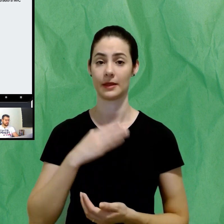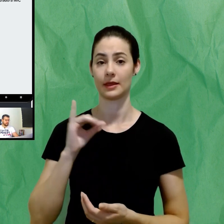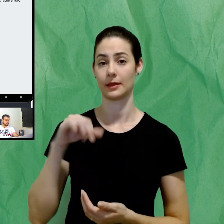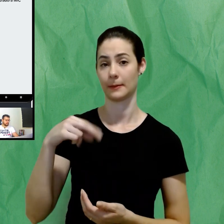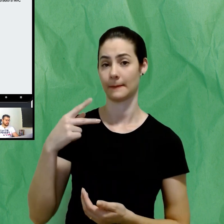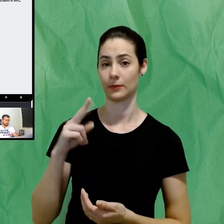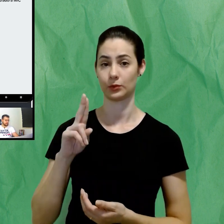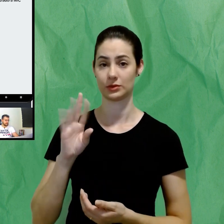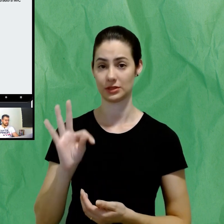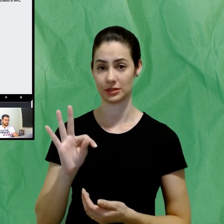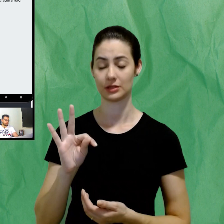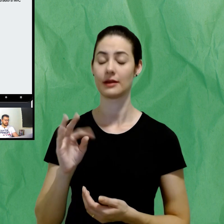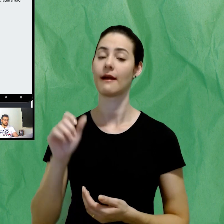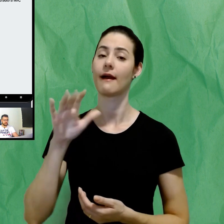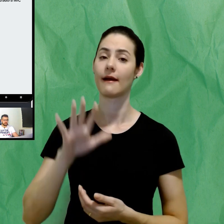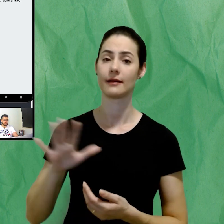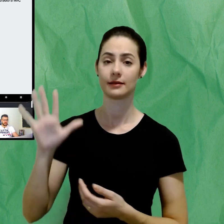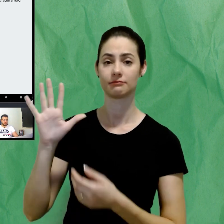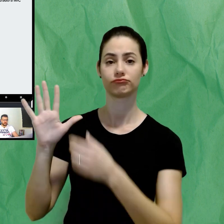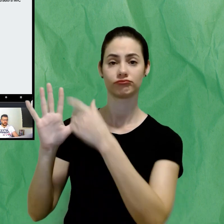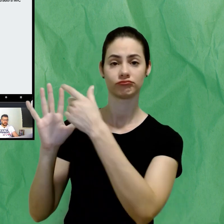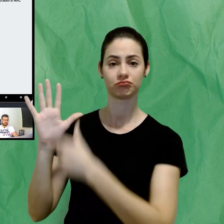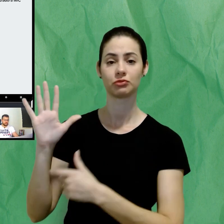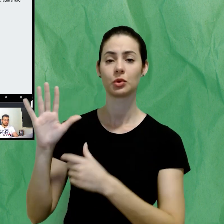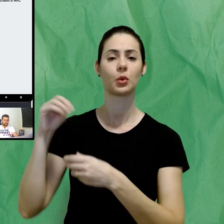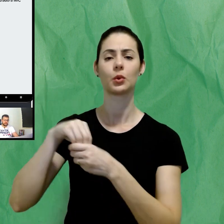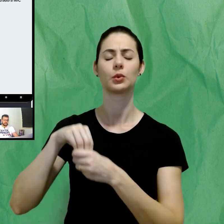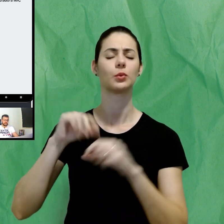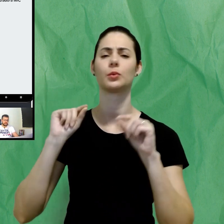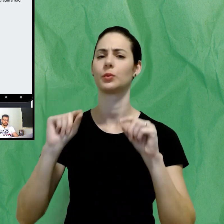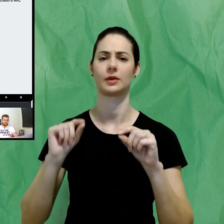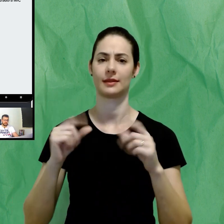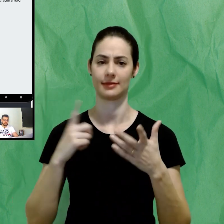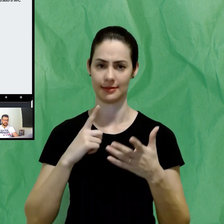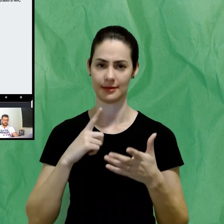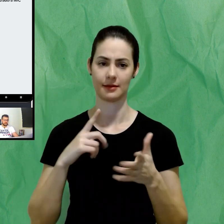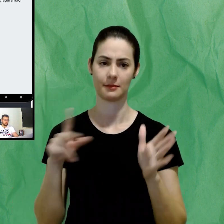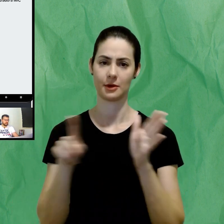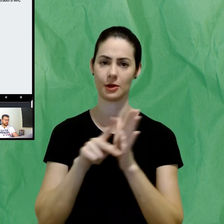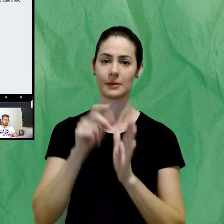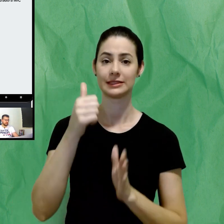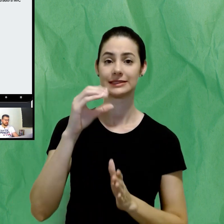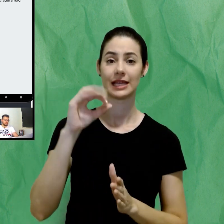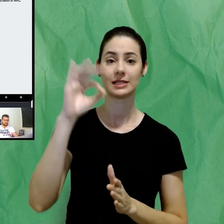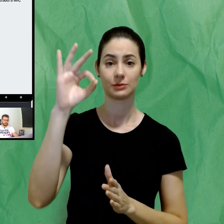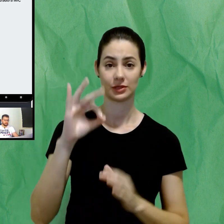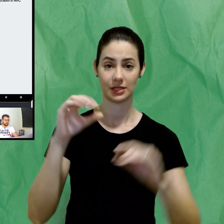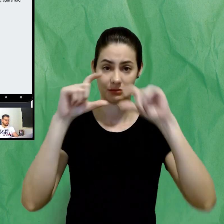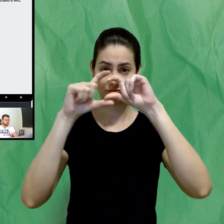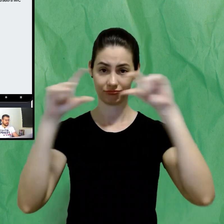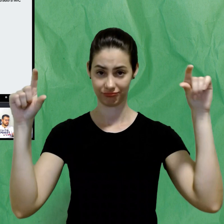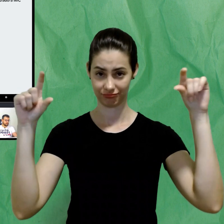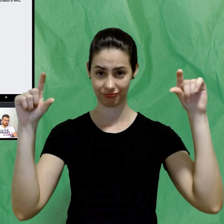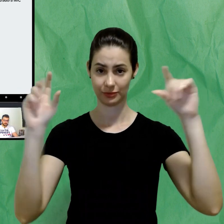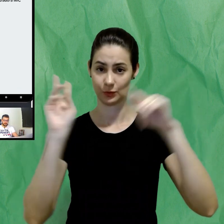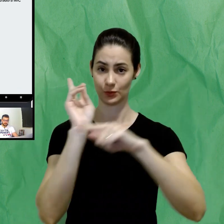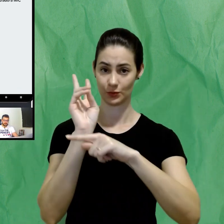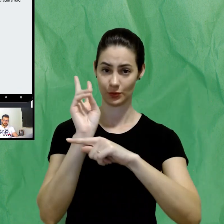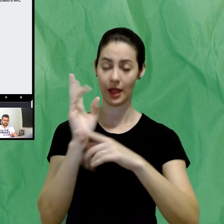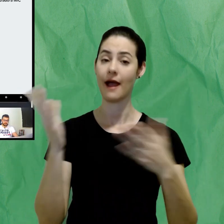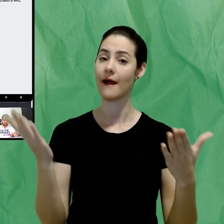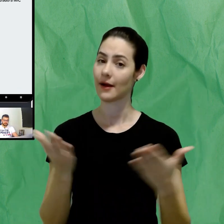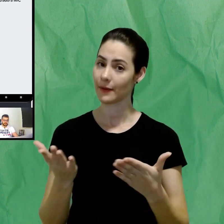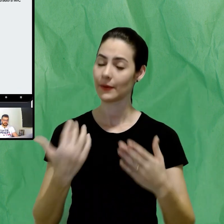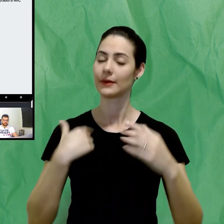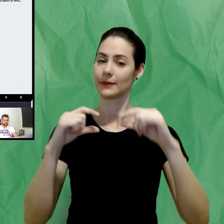área, o que eu vou colocar dentro dela? Da mesma forma que eu reservei um espaço de 10% para o cabeçalho, eu vou reservar